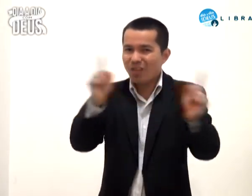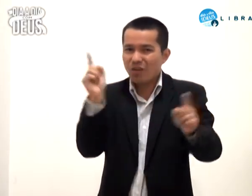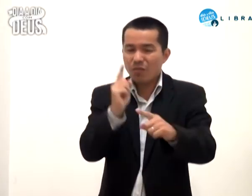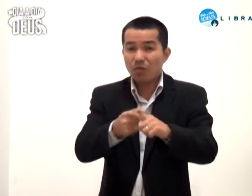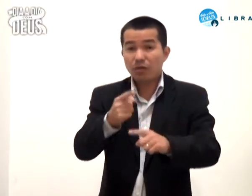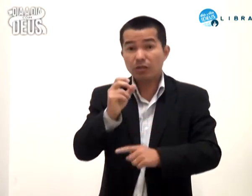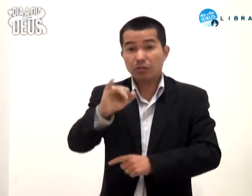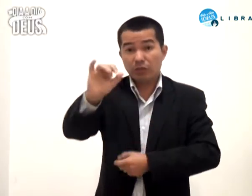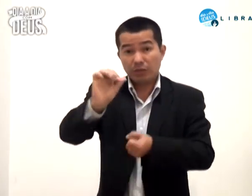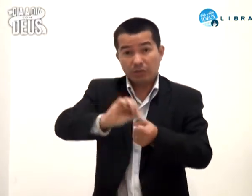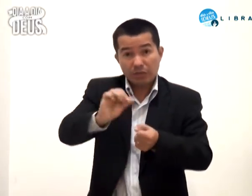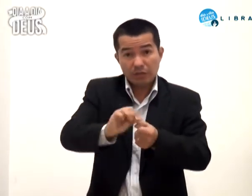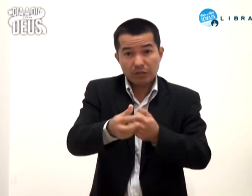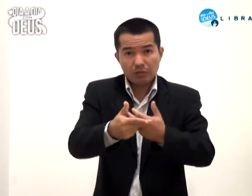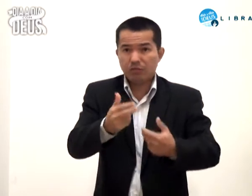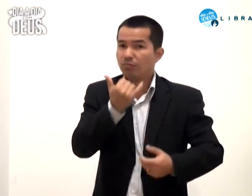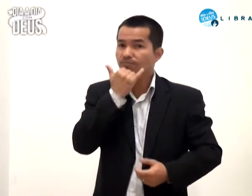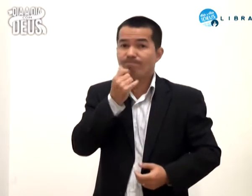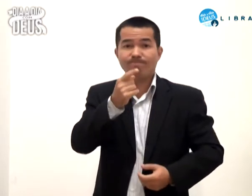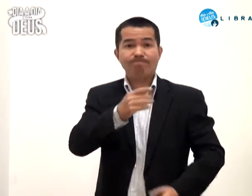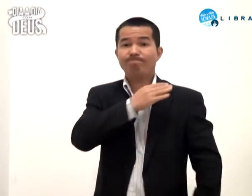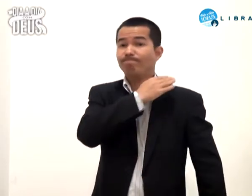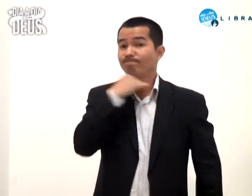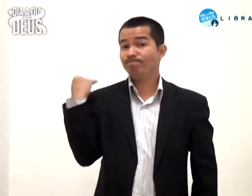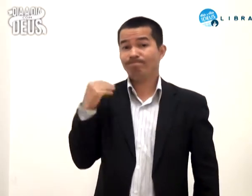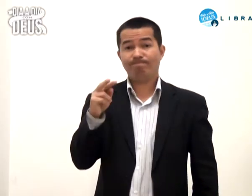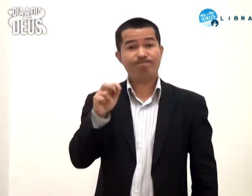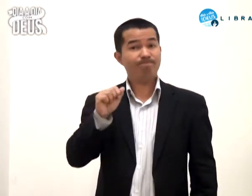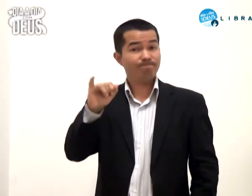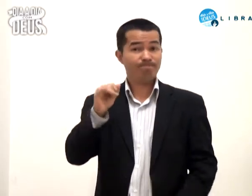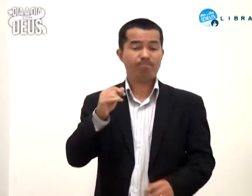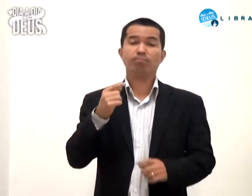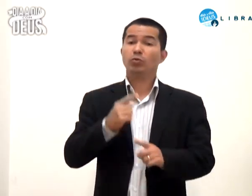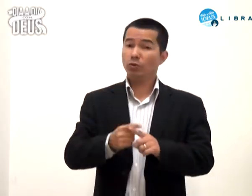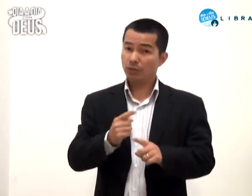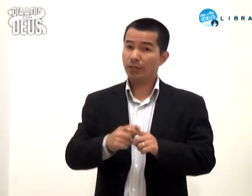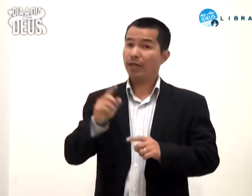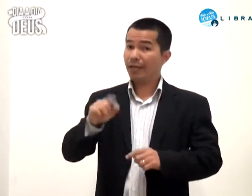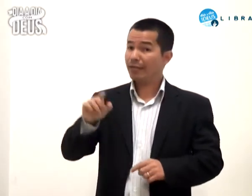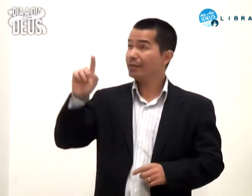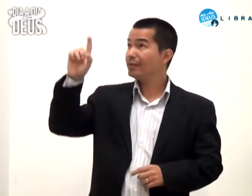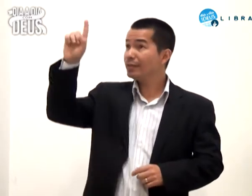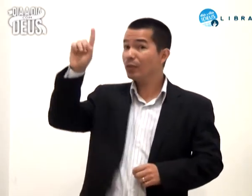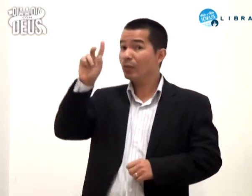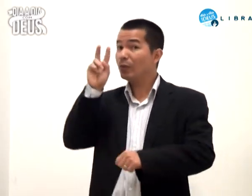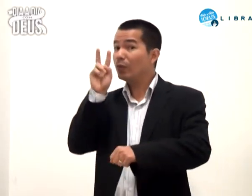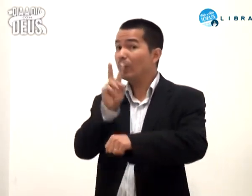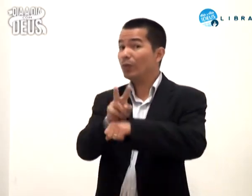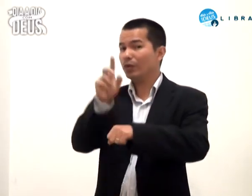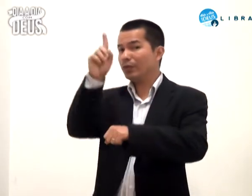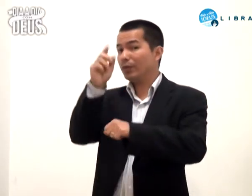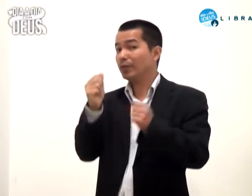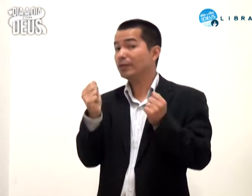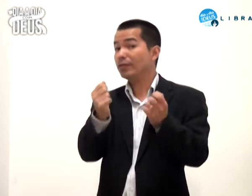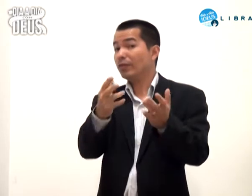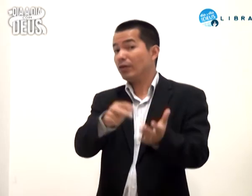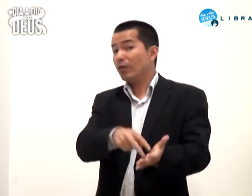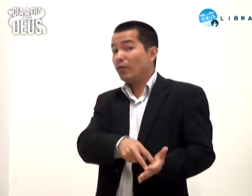se vocês fizerem isso, vocês vão morrer, porque sou eu que sustento vocês. Deuteronômio 8 vai